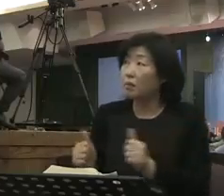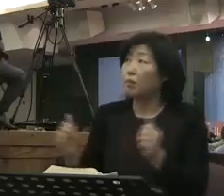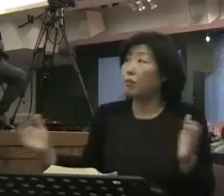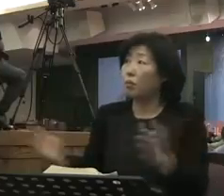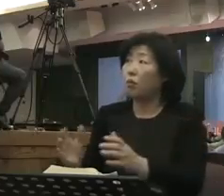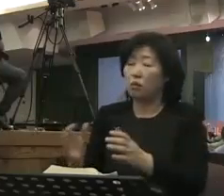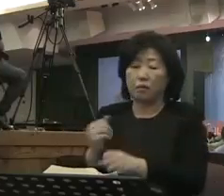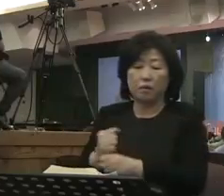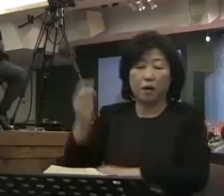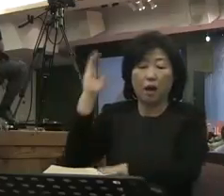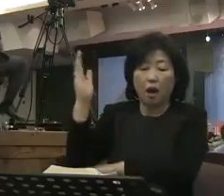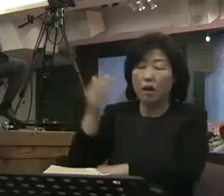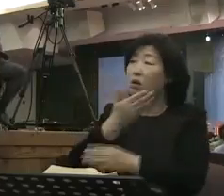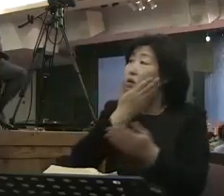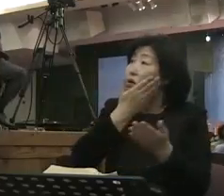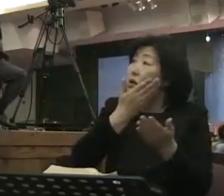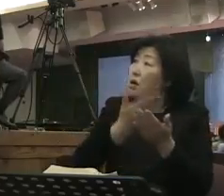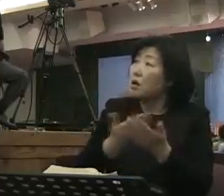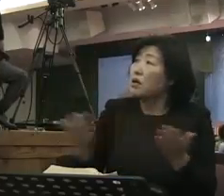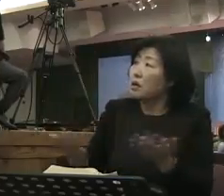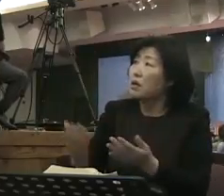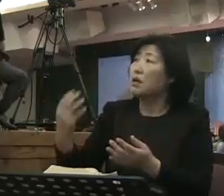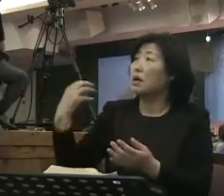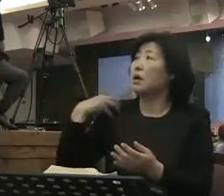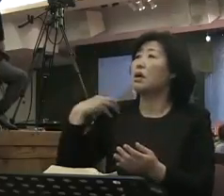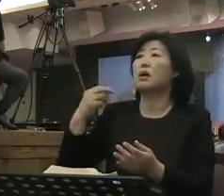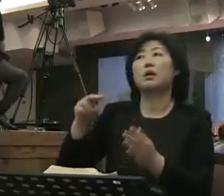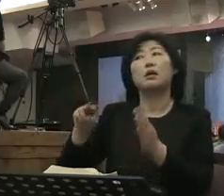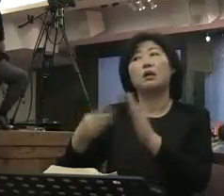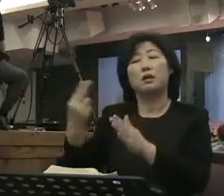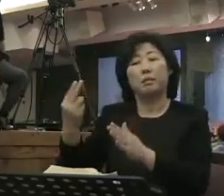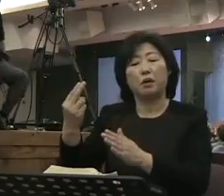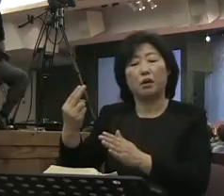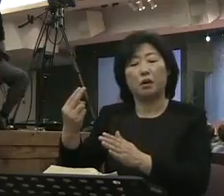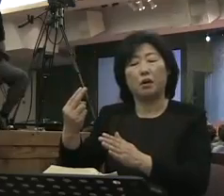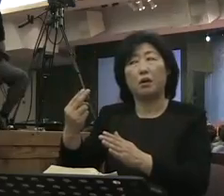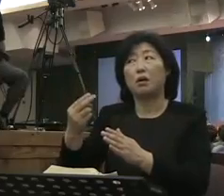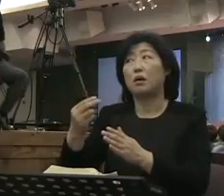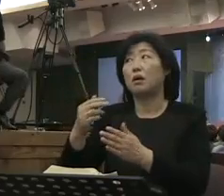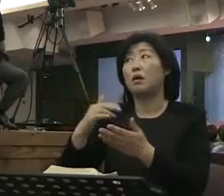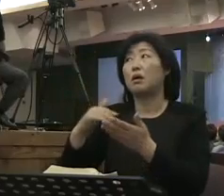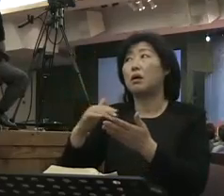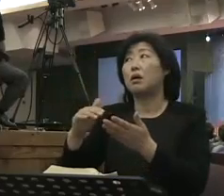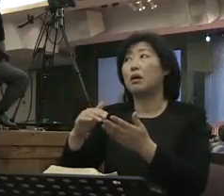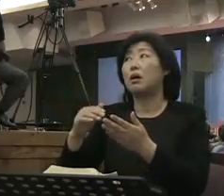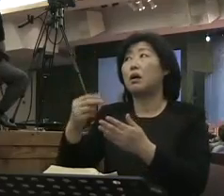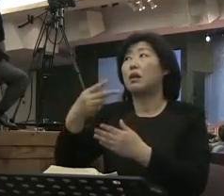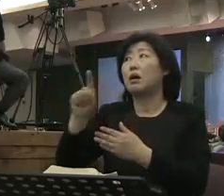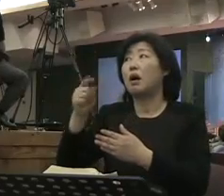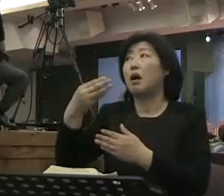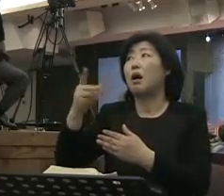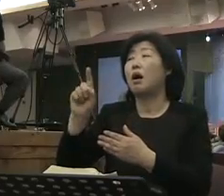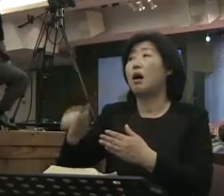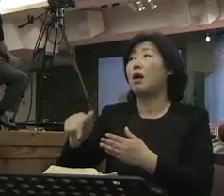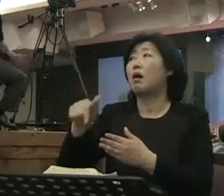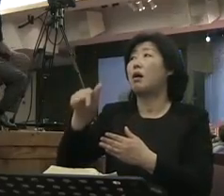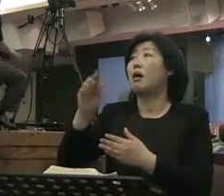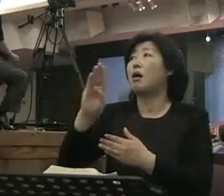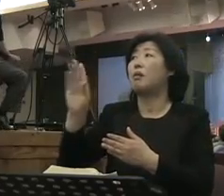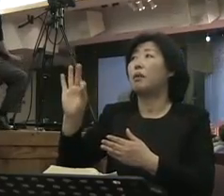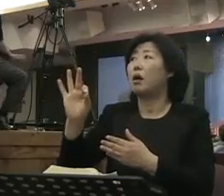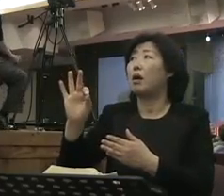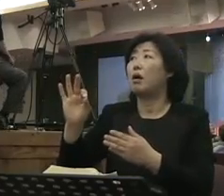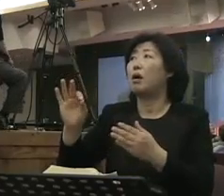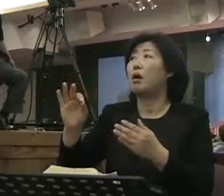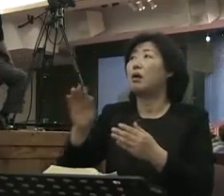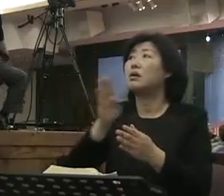강의가 중요하지만 이 일을 감당하기 위해서는 우리 200여 개의 우리 다락방에 직접